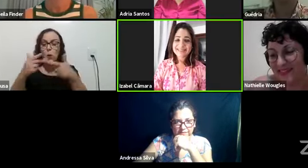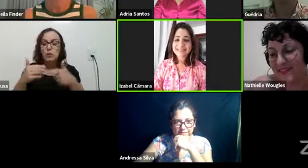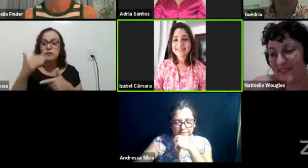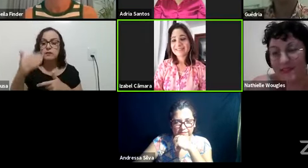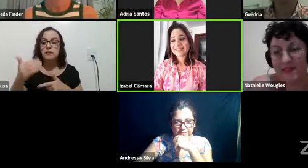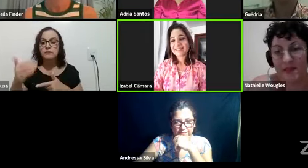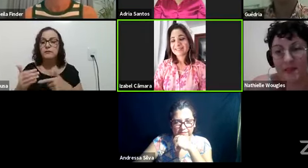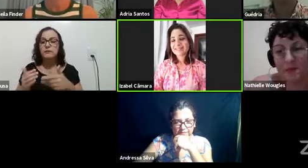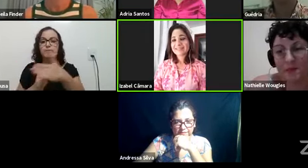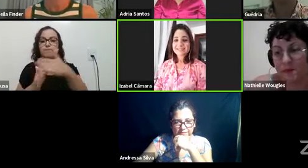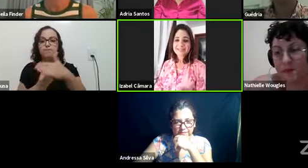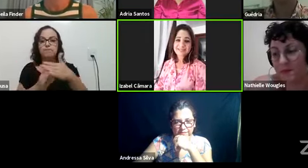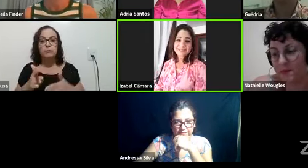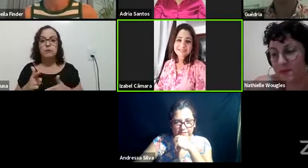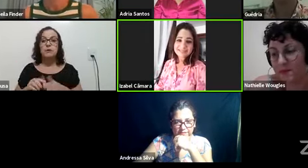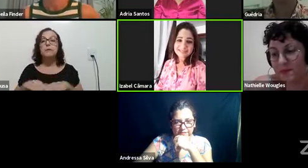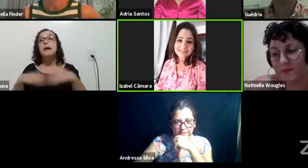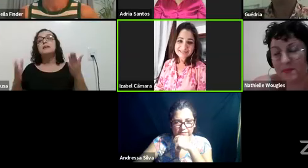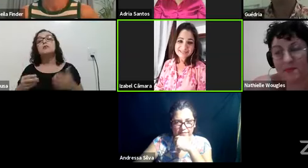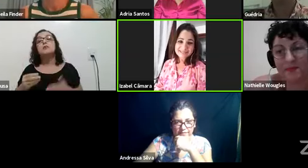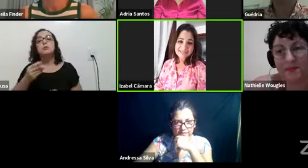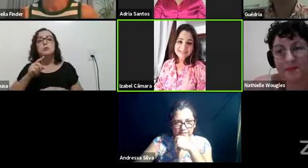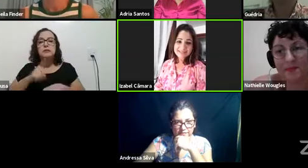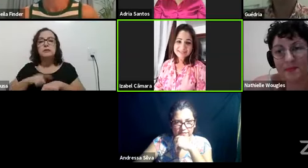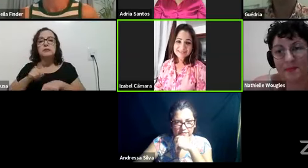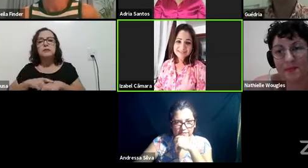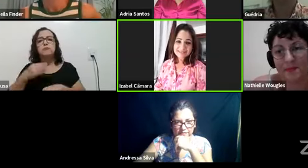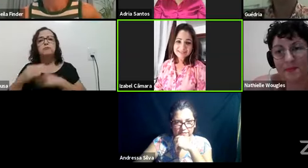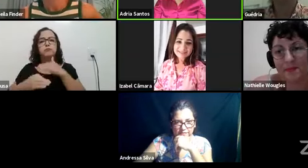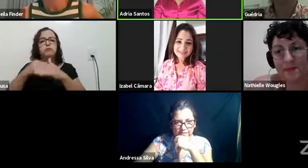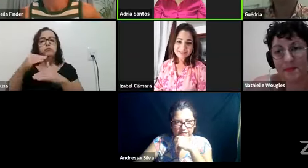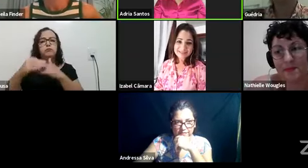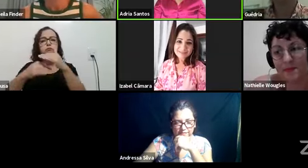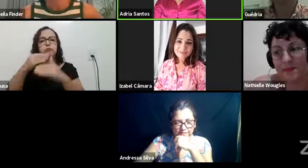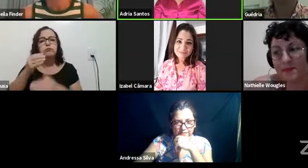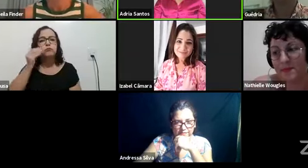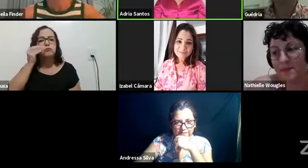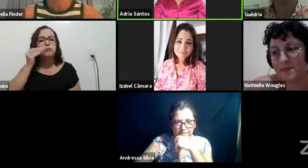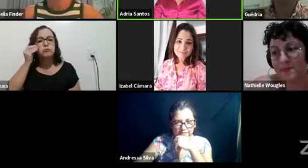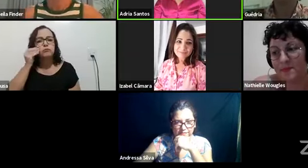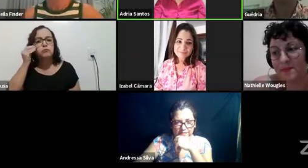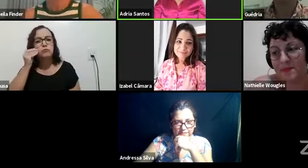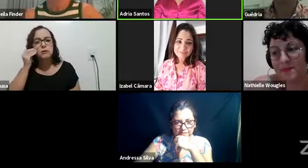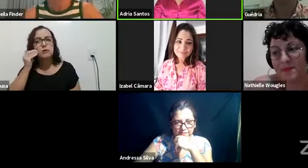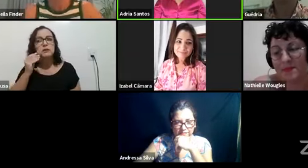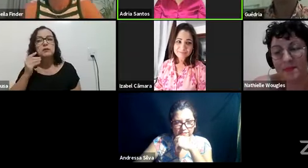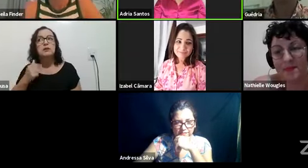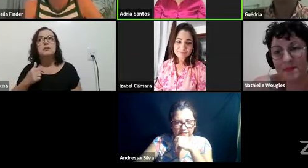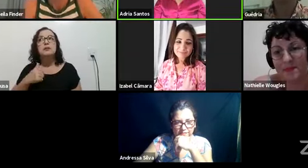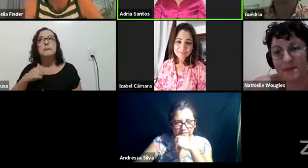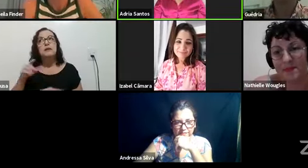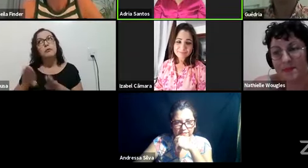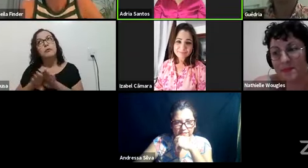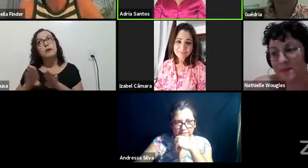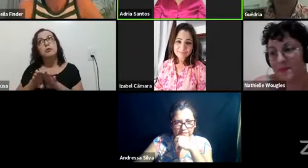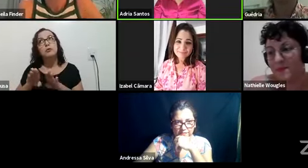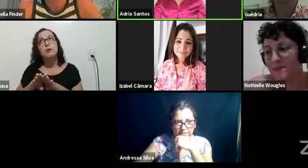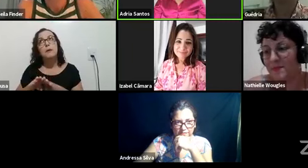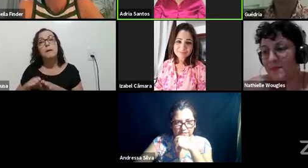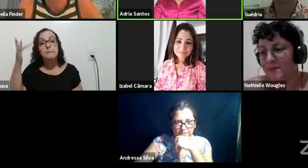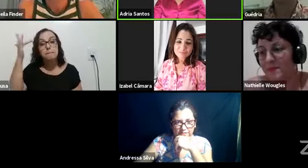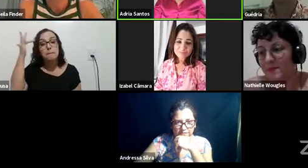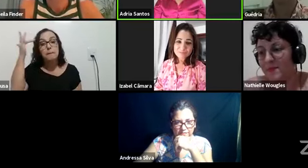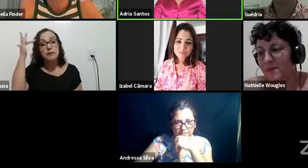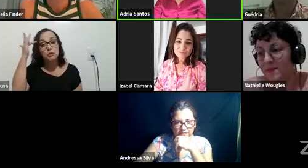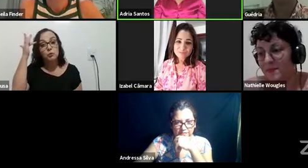ali, convivendo com as pessoas, né, e amadurecendo dentro de mim, que